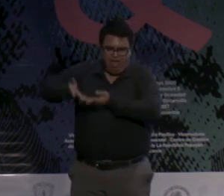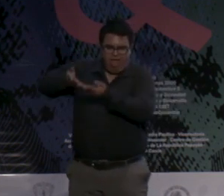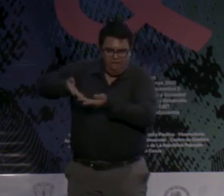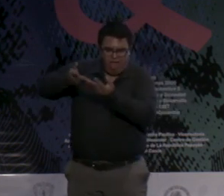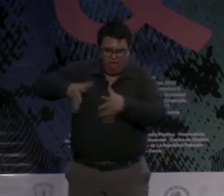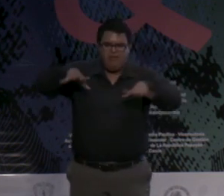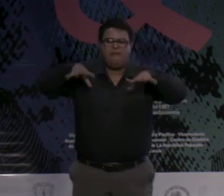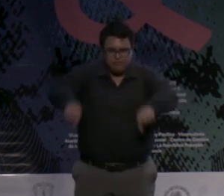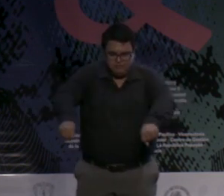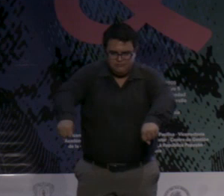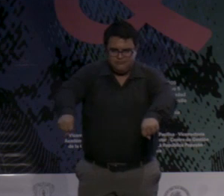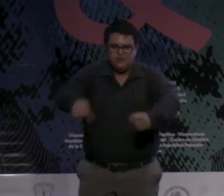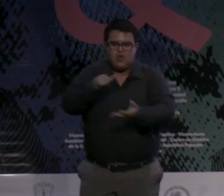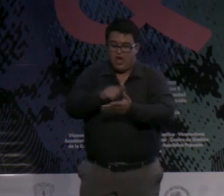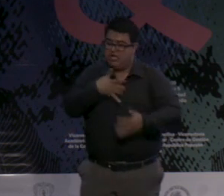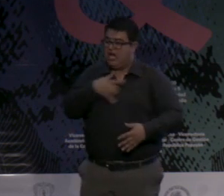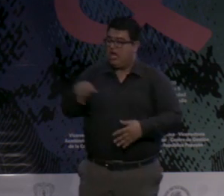colonial y neocolonial.